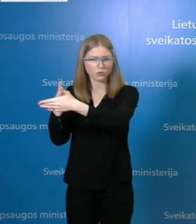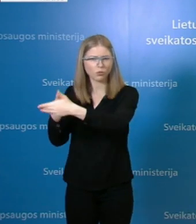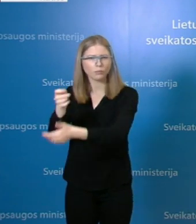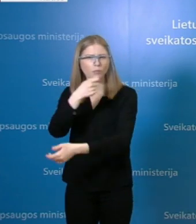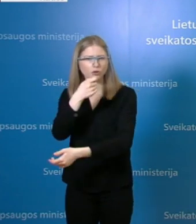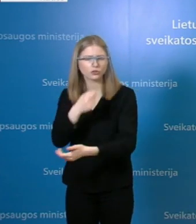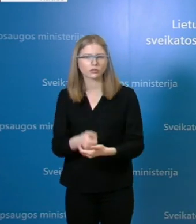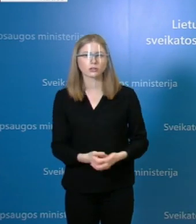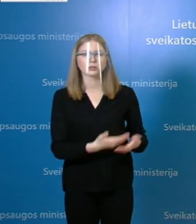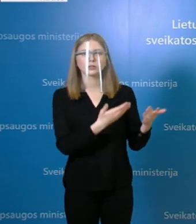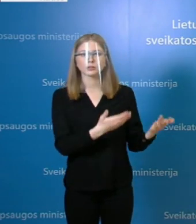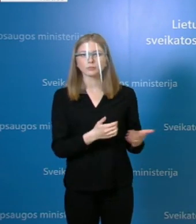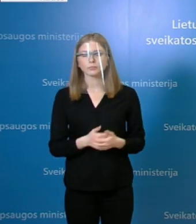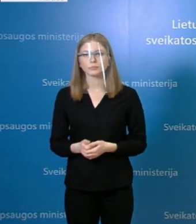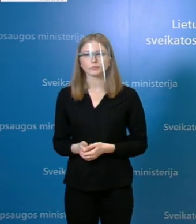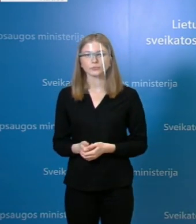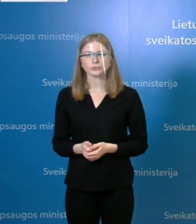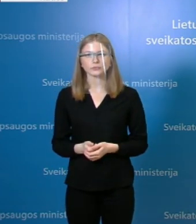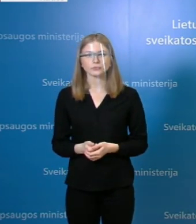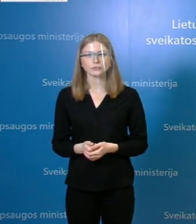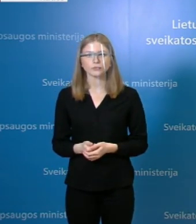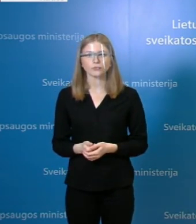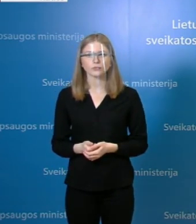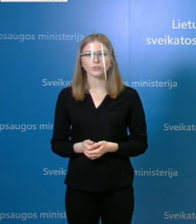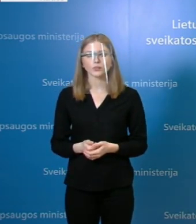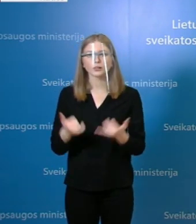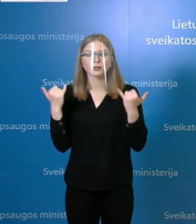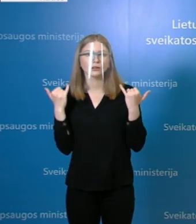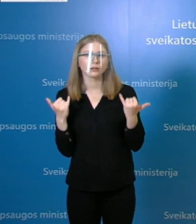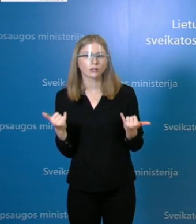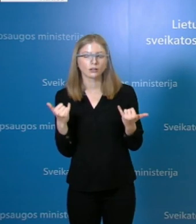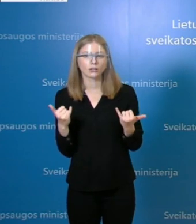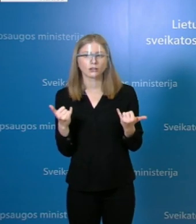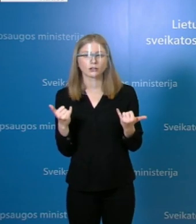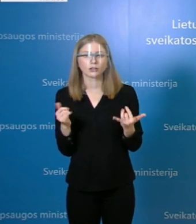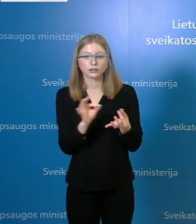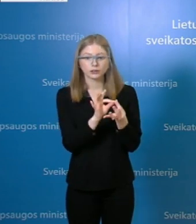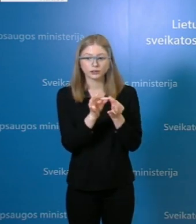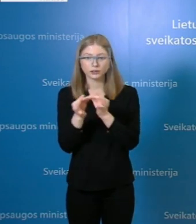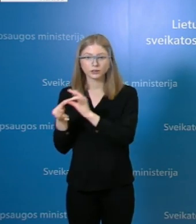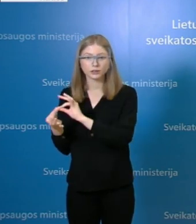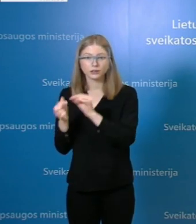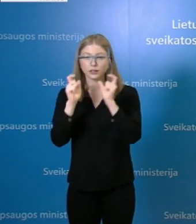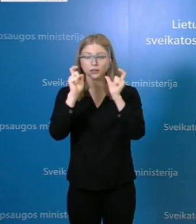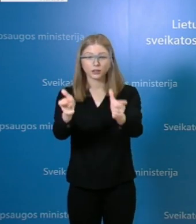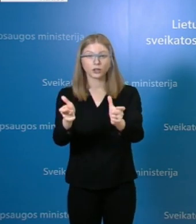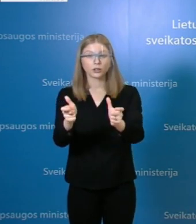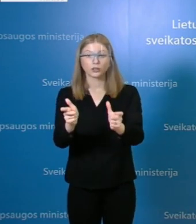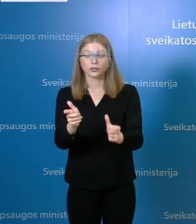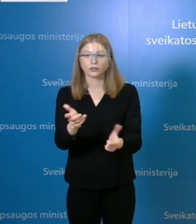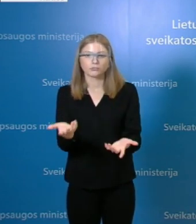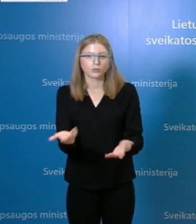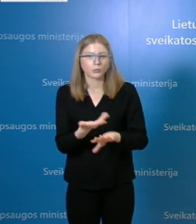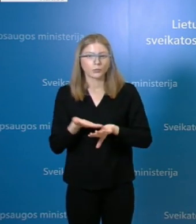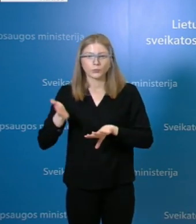Na, iš tikrųjų labai sudėtinga man detales kažkokias komentuoti, kaip yra įsigyjama, ar